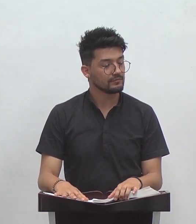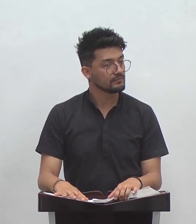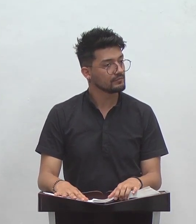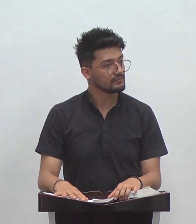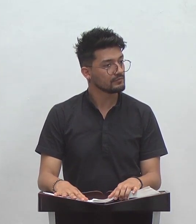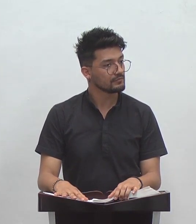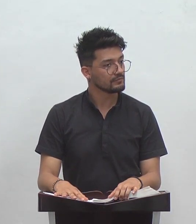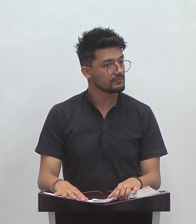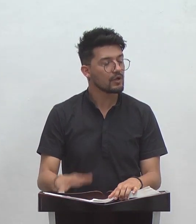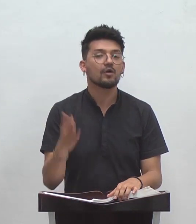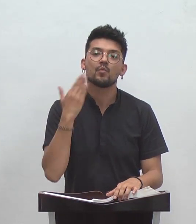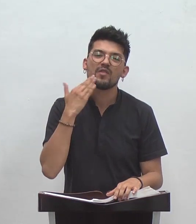para evangelizar.